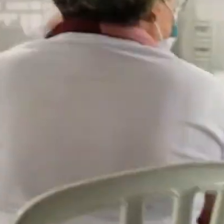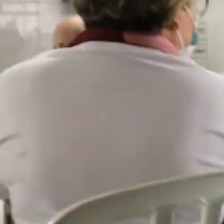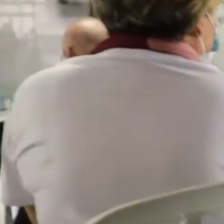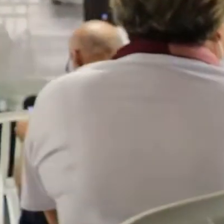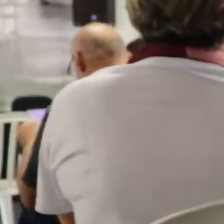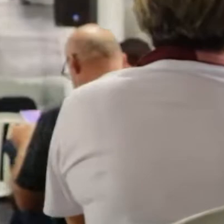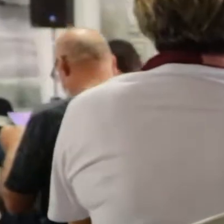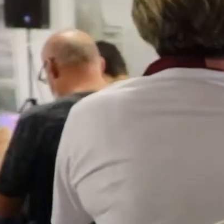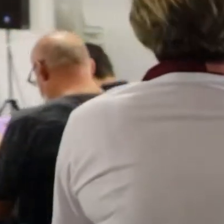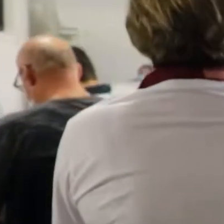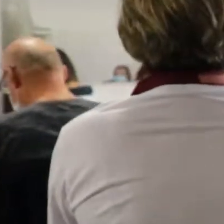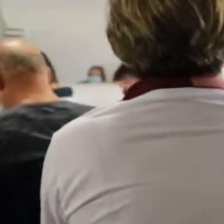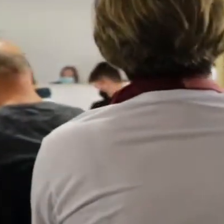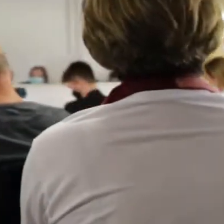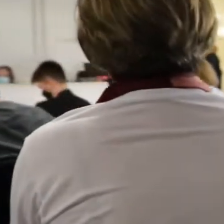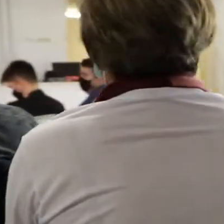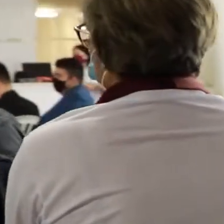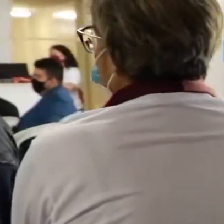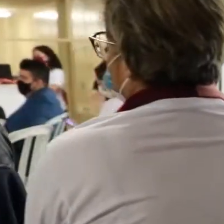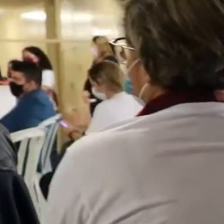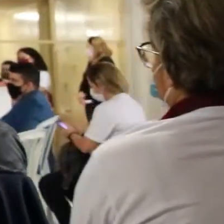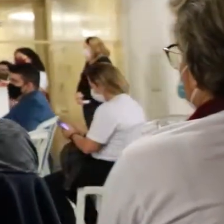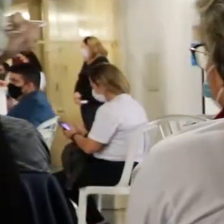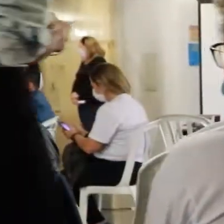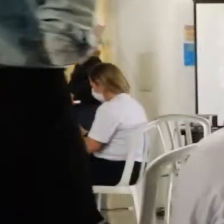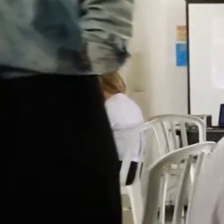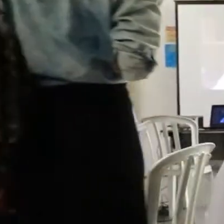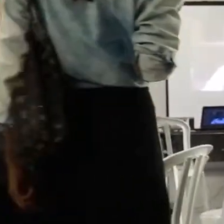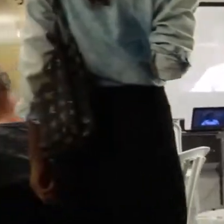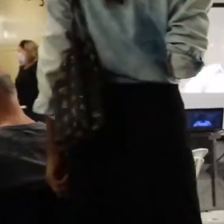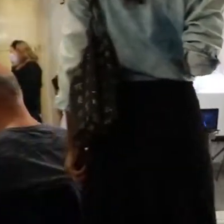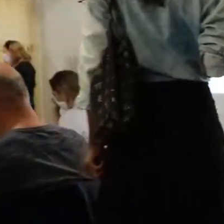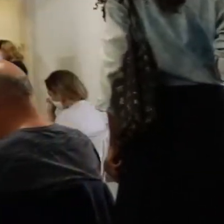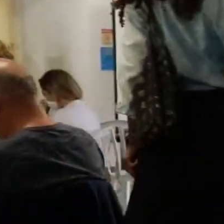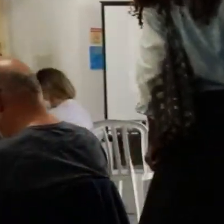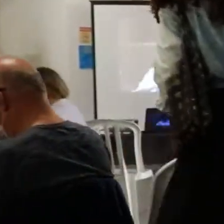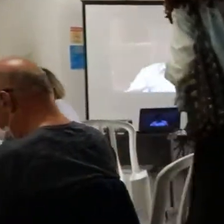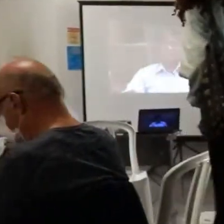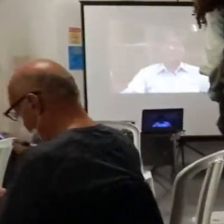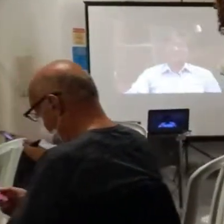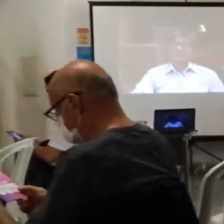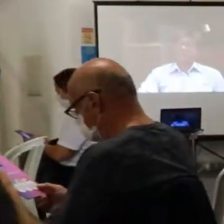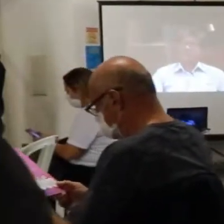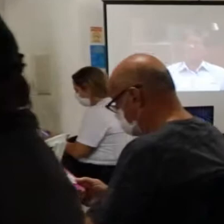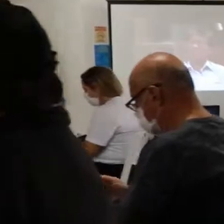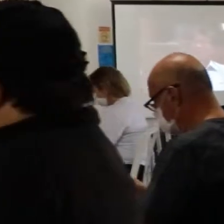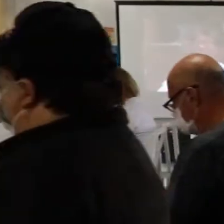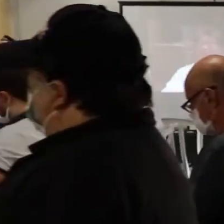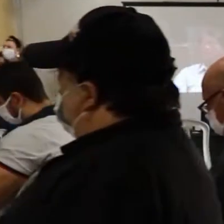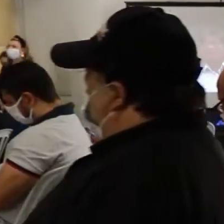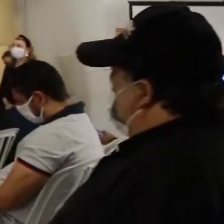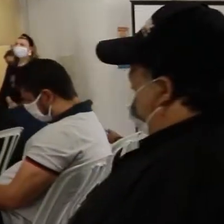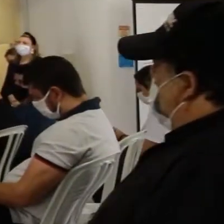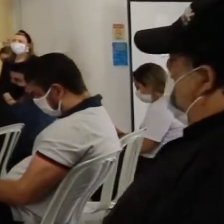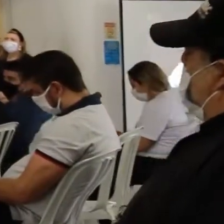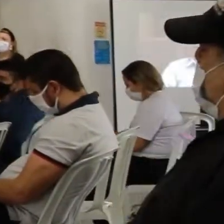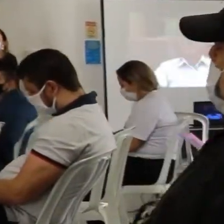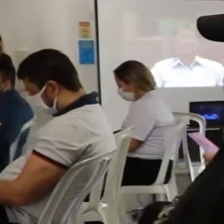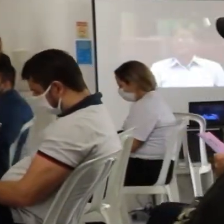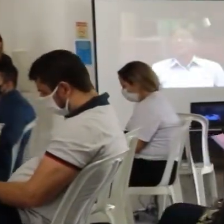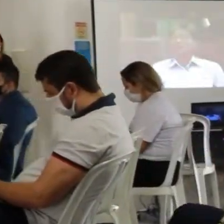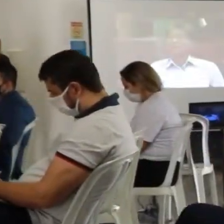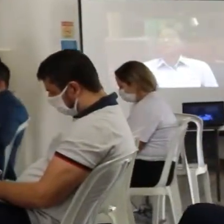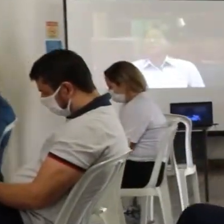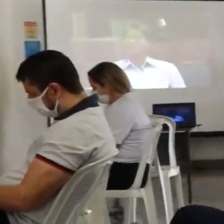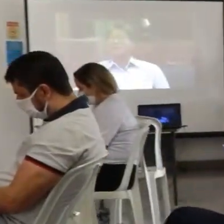para Brasília tanto que a gente trabalhou muito forte no plano de cidade inteligente além desse